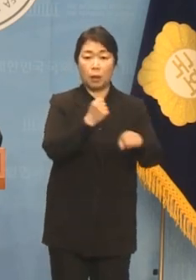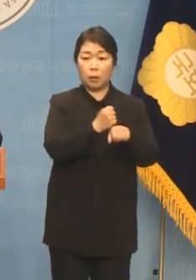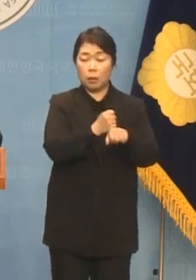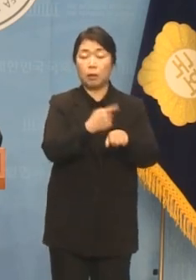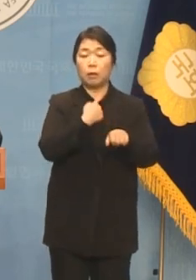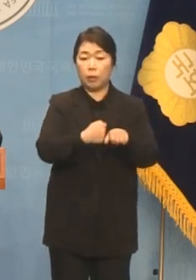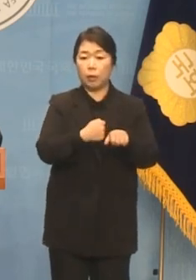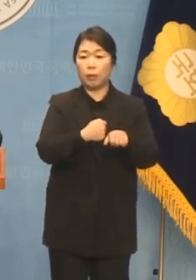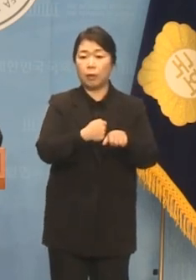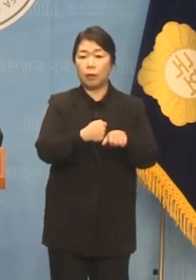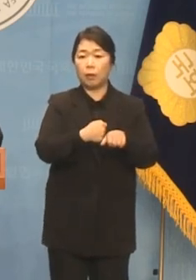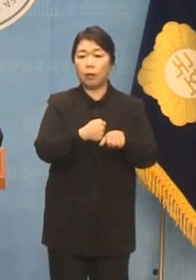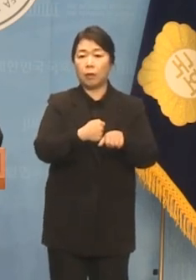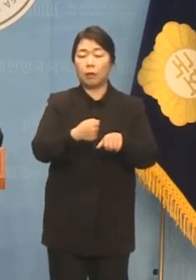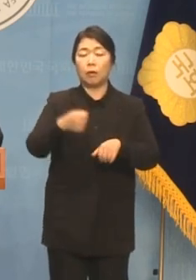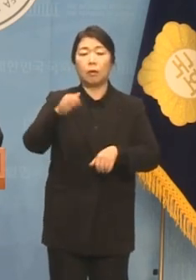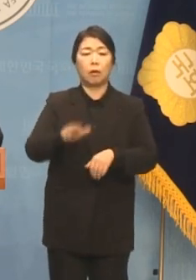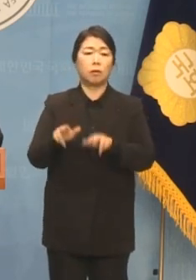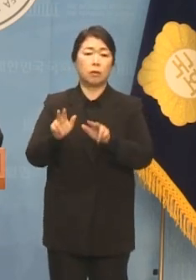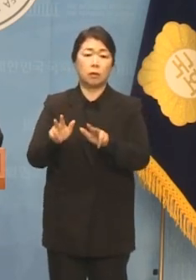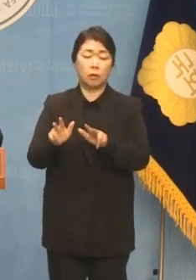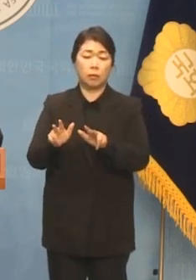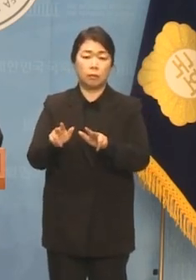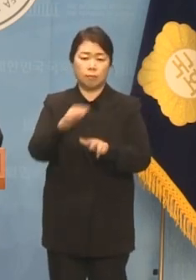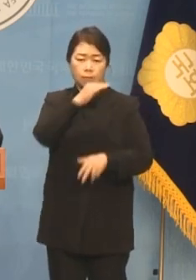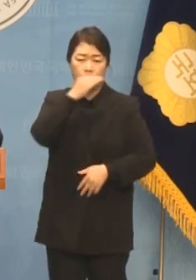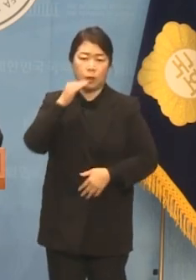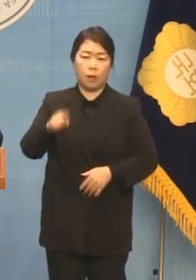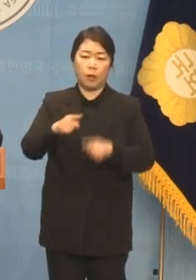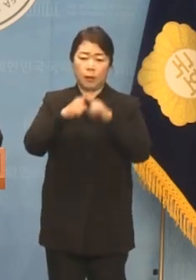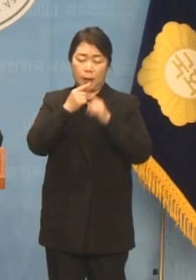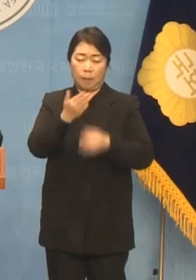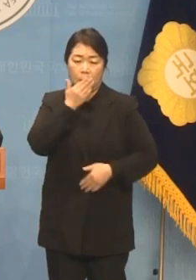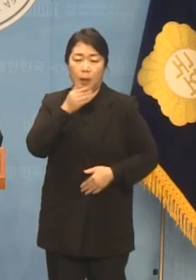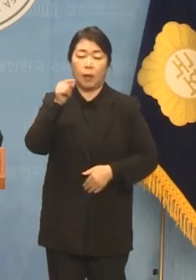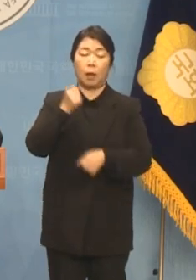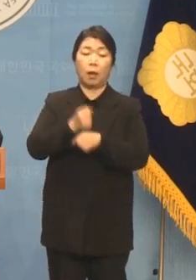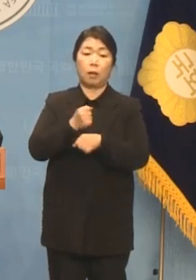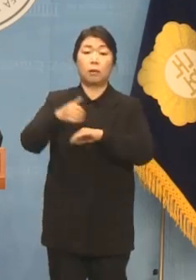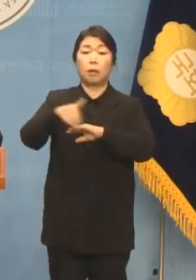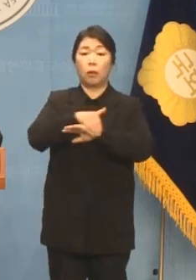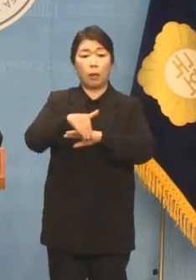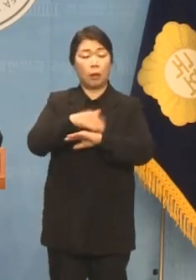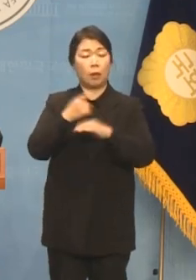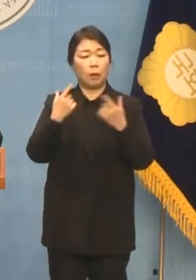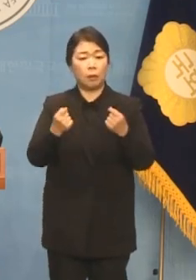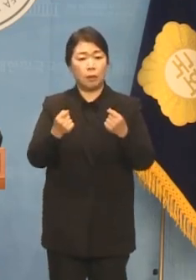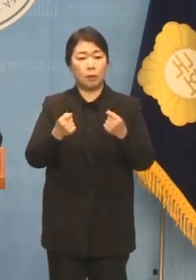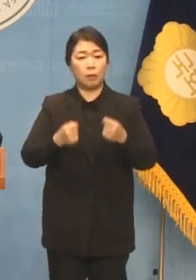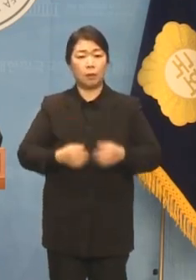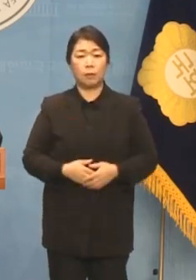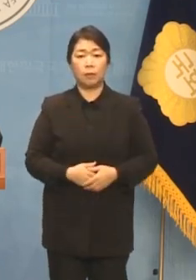운영을 하더니 이젠 제대로 입틀막 하겠다며 나섰기